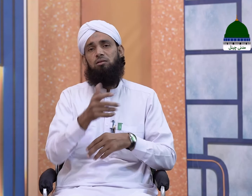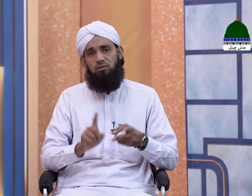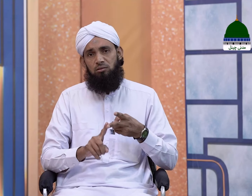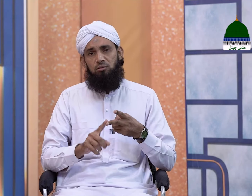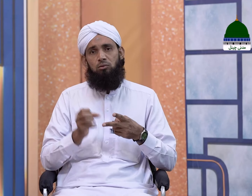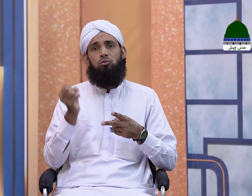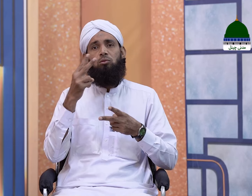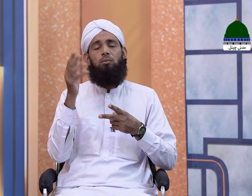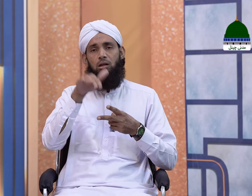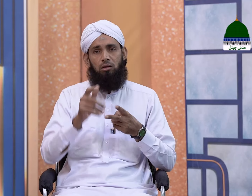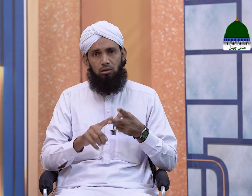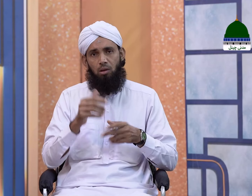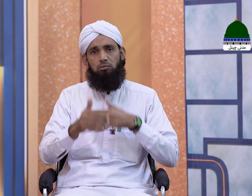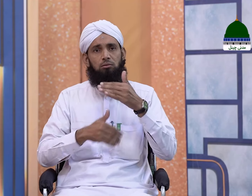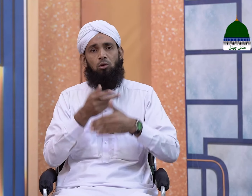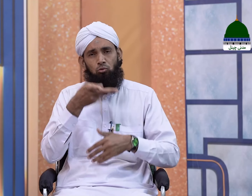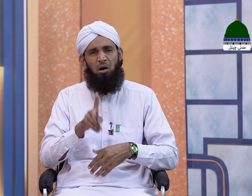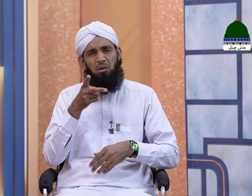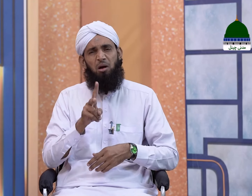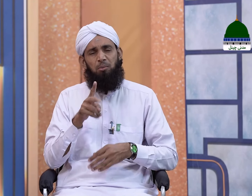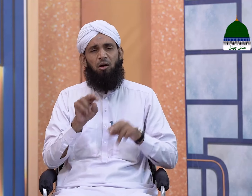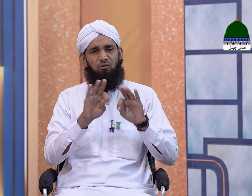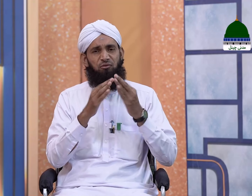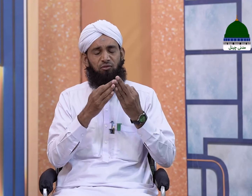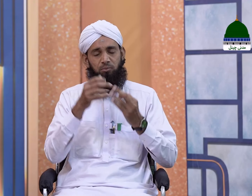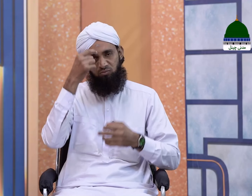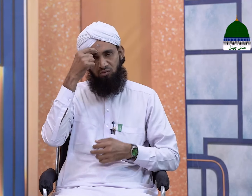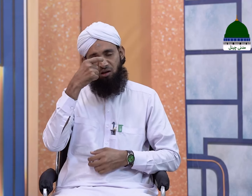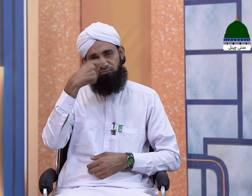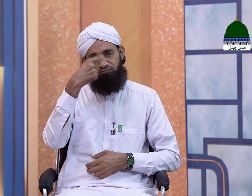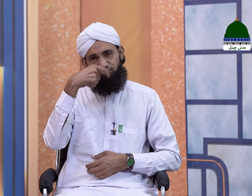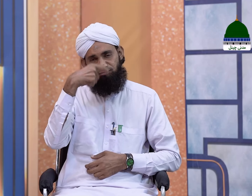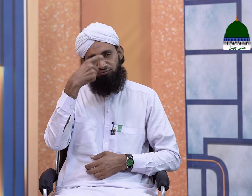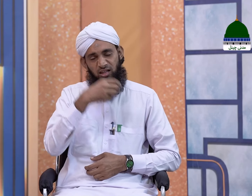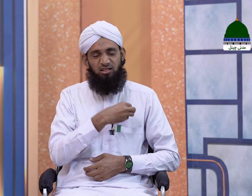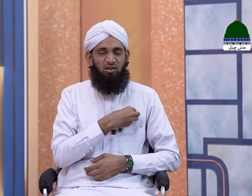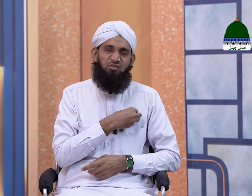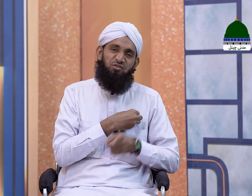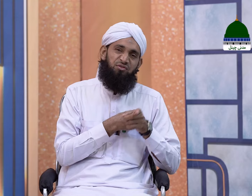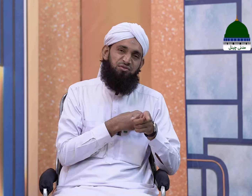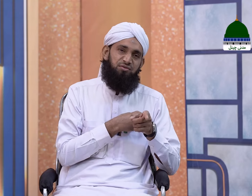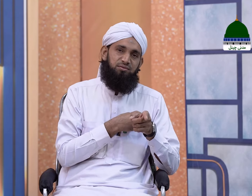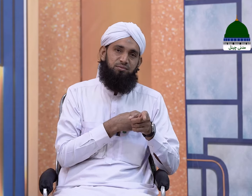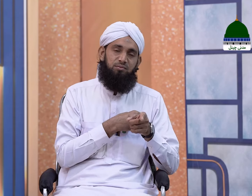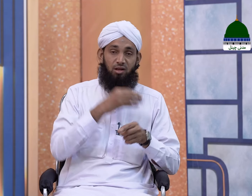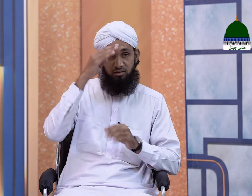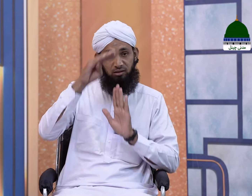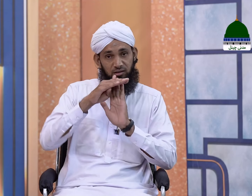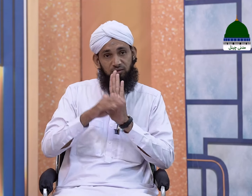کتنے دنوں بعد آ رہا ہے، پھر آ کر دوبارہ غم ہرا کرتا اور پھر دوبارہ تکلیف پہنچتی۔ لیکن دین اسلام نے اس سے 3 دن